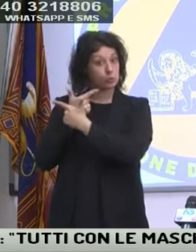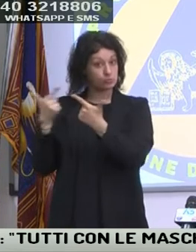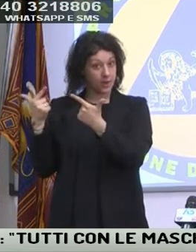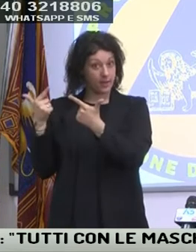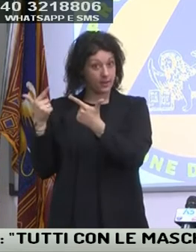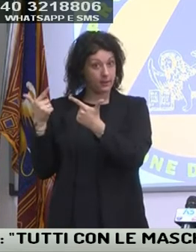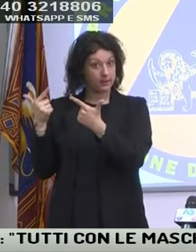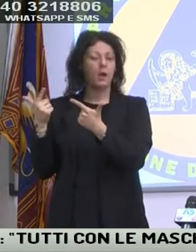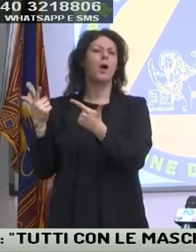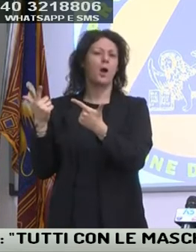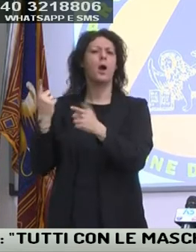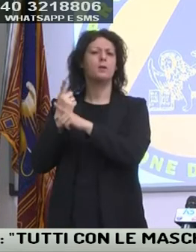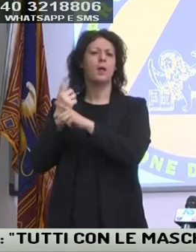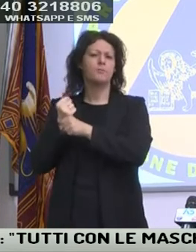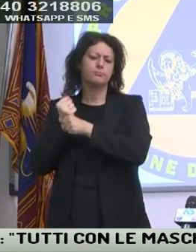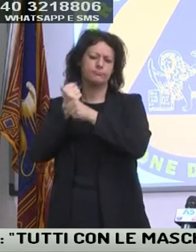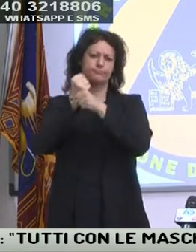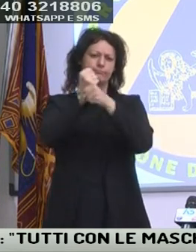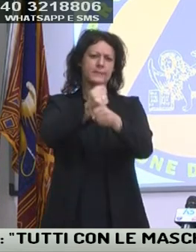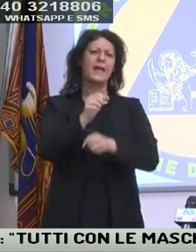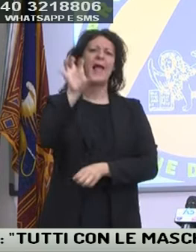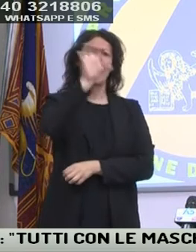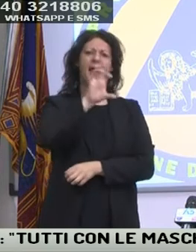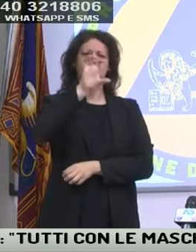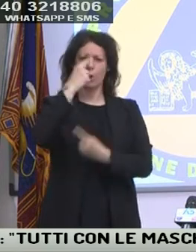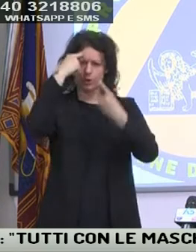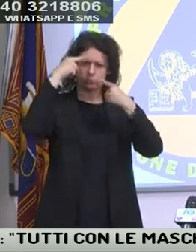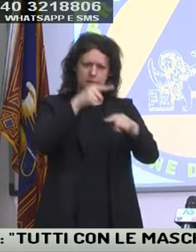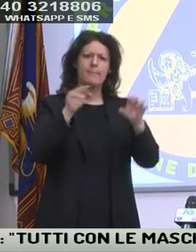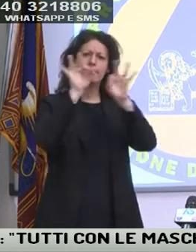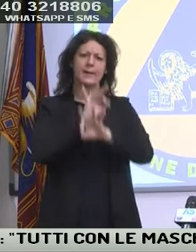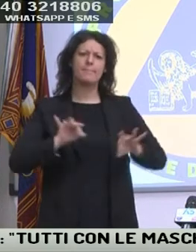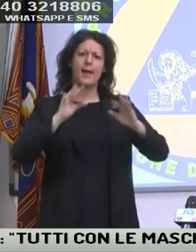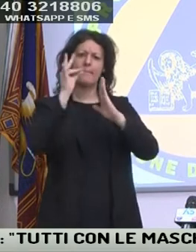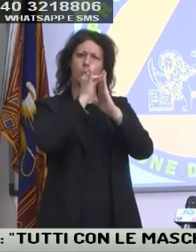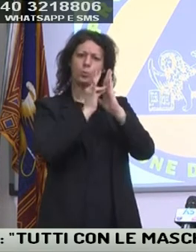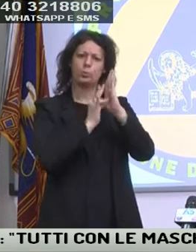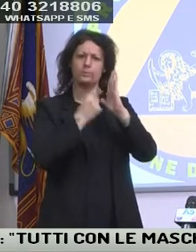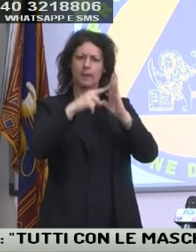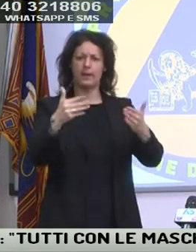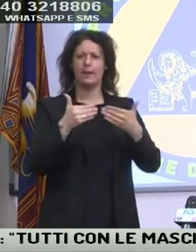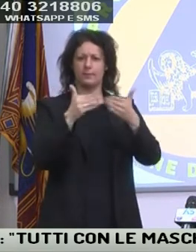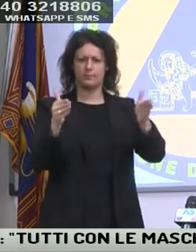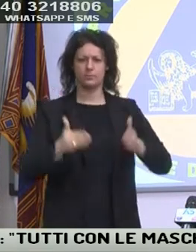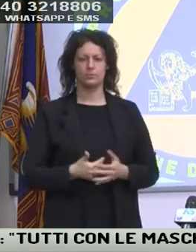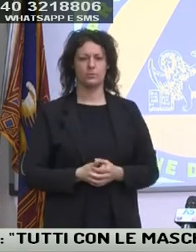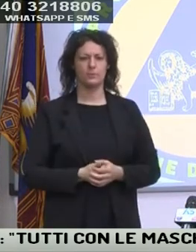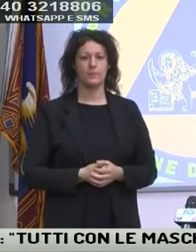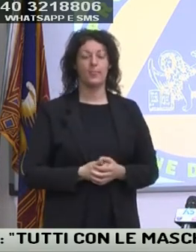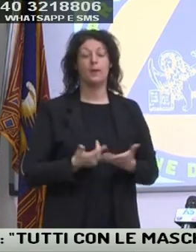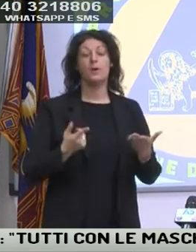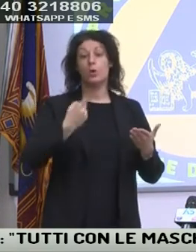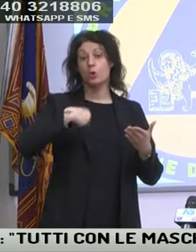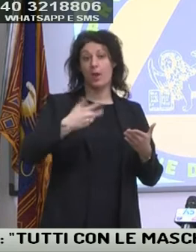si deleghino le regioni a provvedere con delle linee guida. Considerate che il nostro dipartimento di prevenzione, con tutti gli uomini e donne